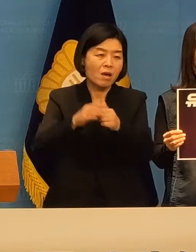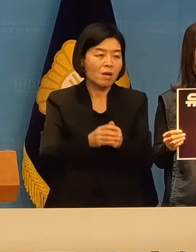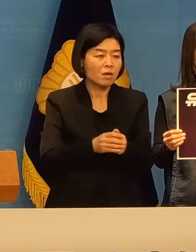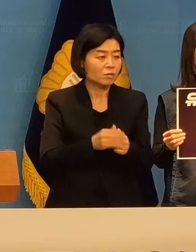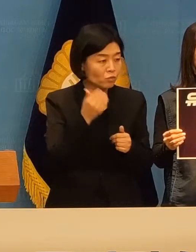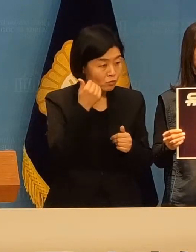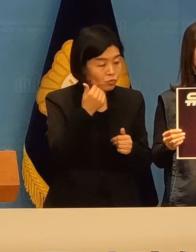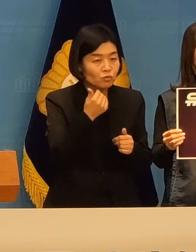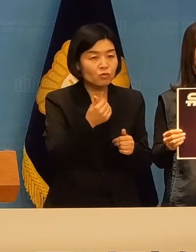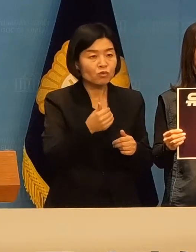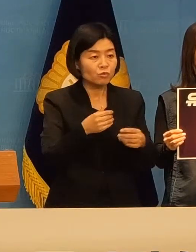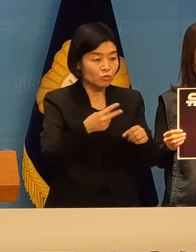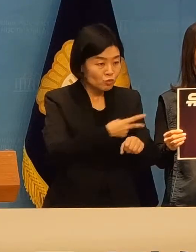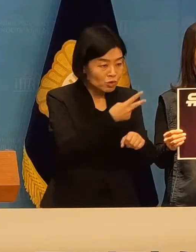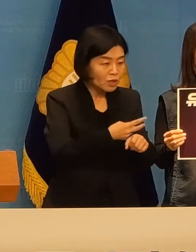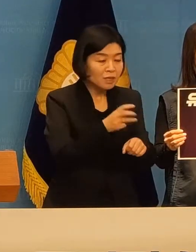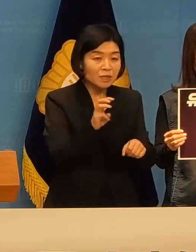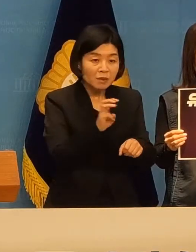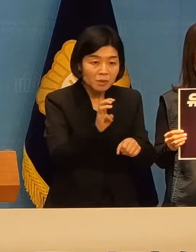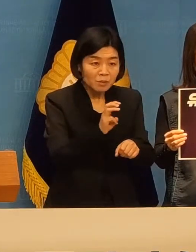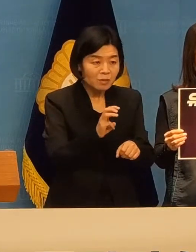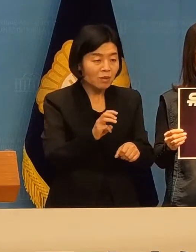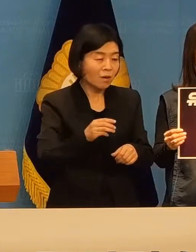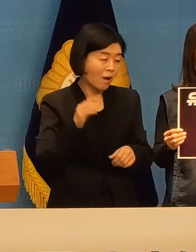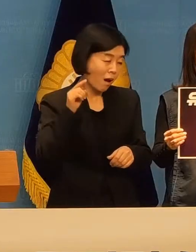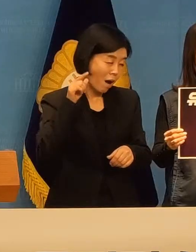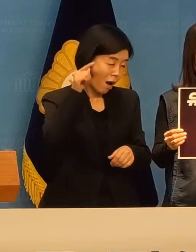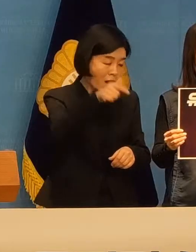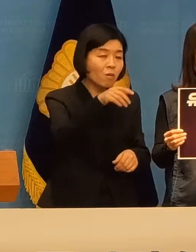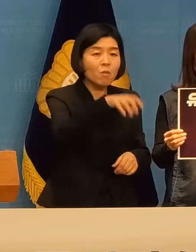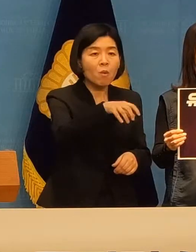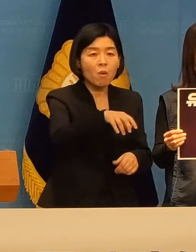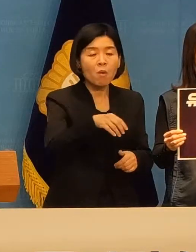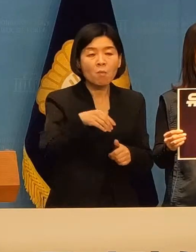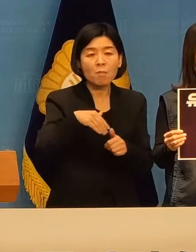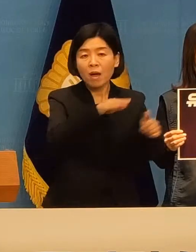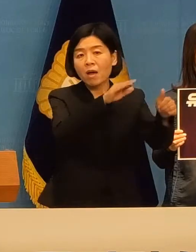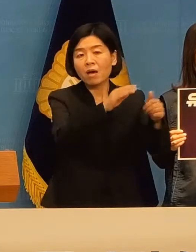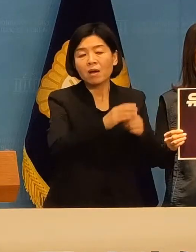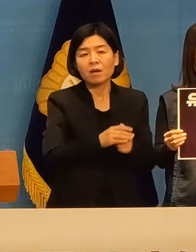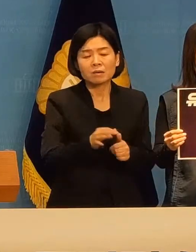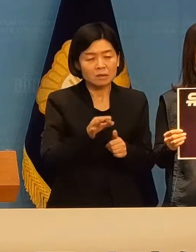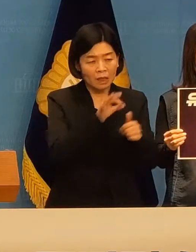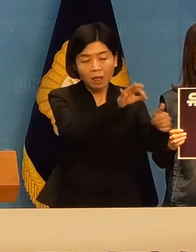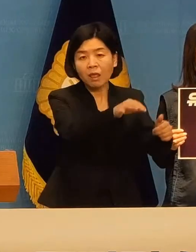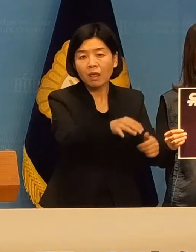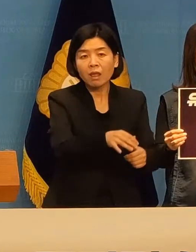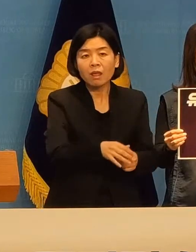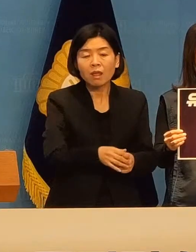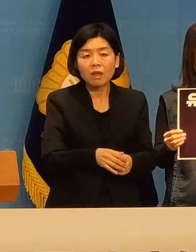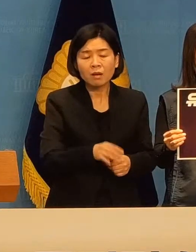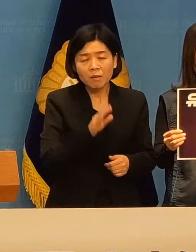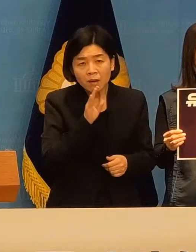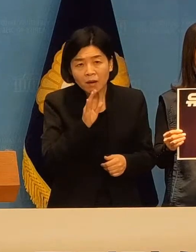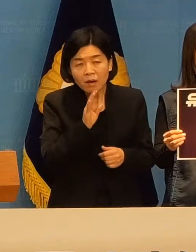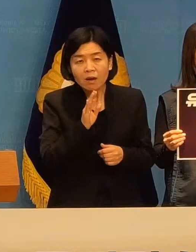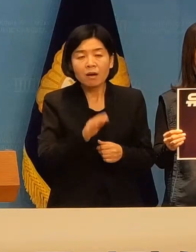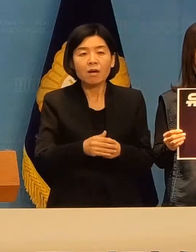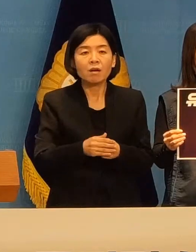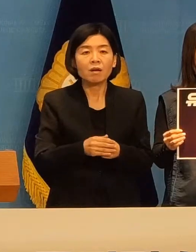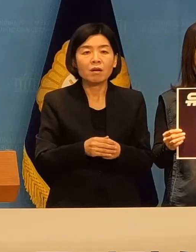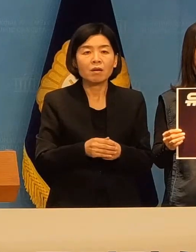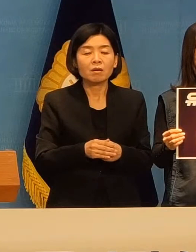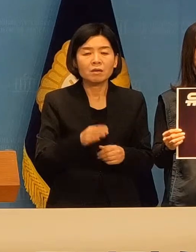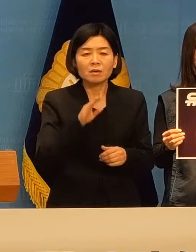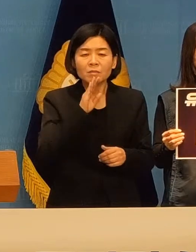30분을 발령을 냅니다. 이런 것이 제대로 된 인사 발령이라고 말할 수 있습니까? 실질적